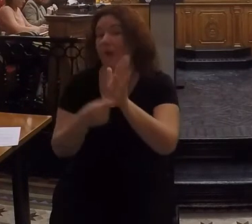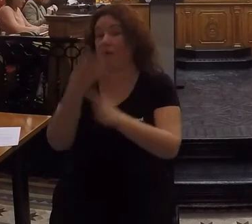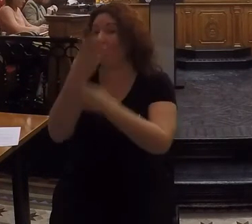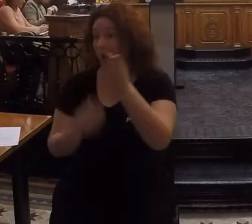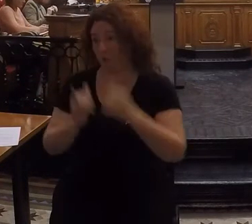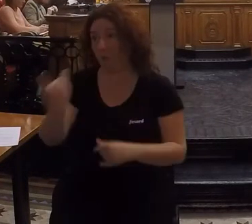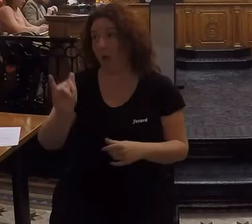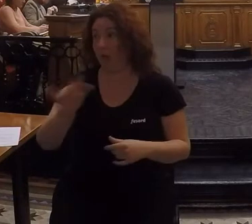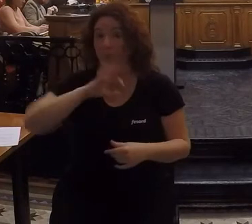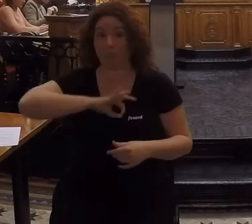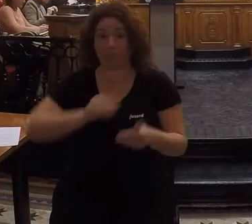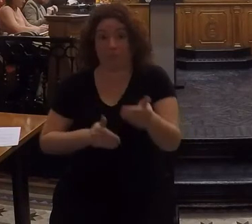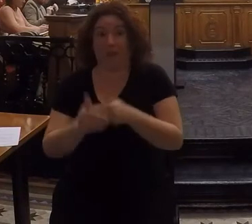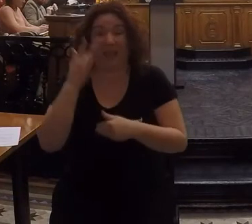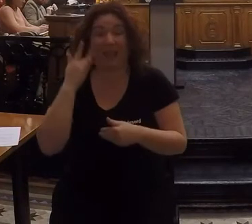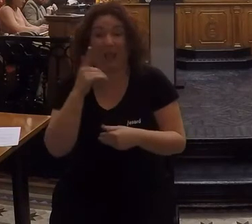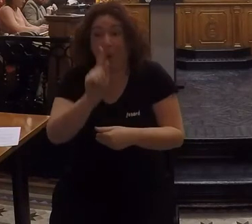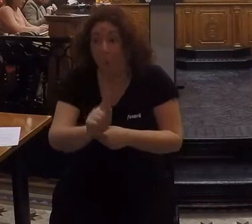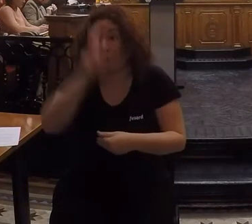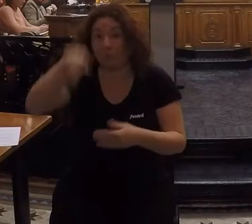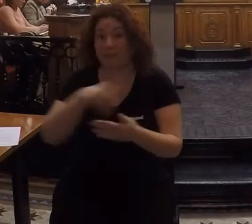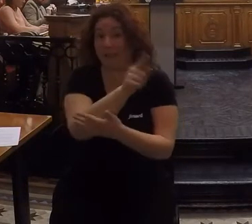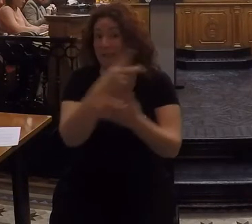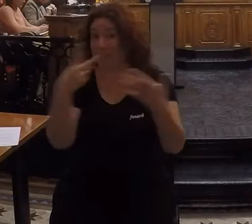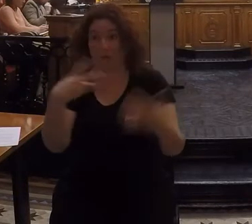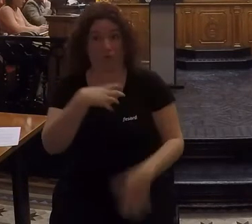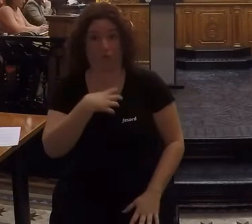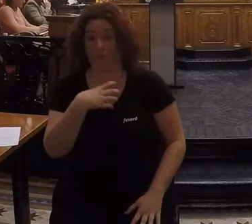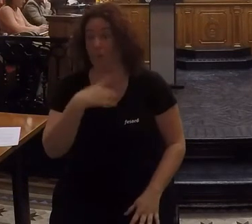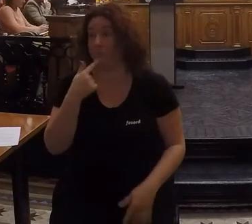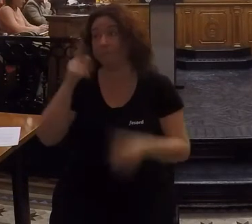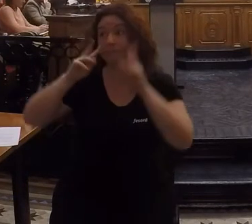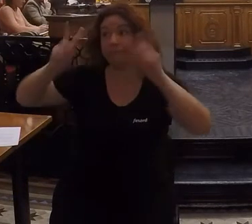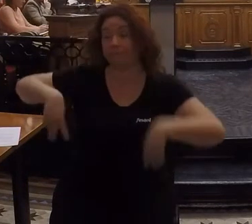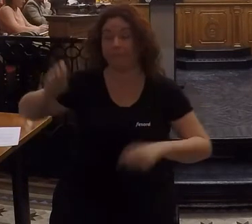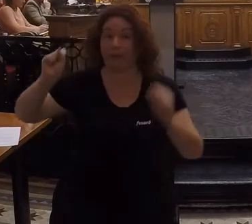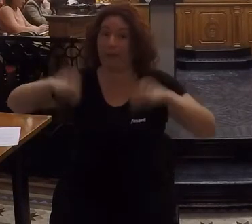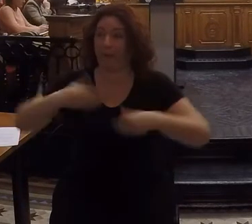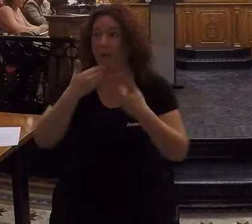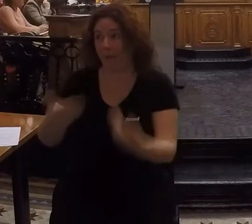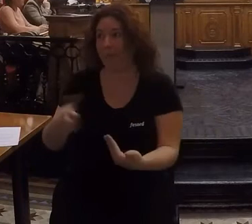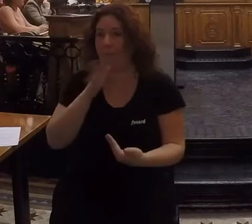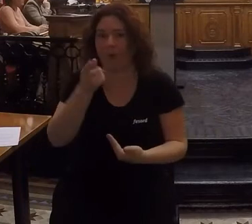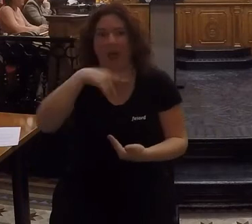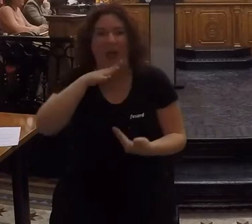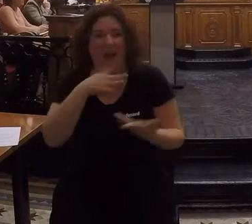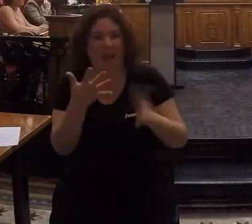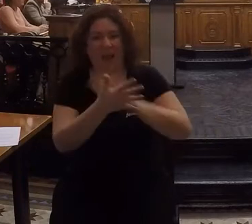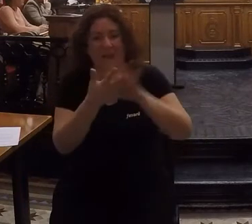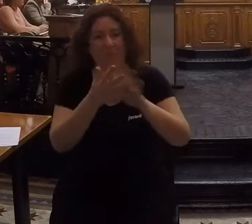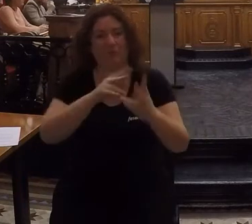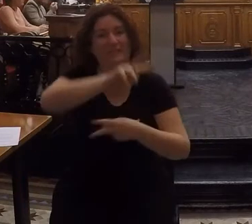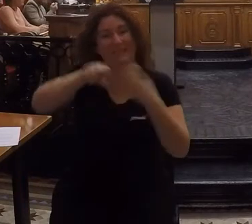el 1 de enero de 2017. Entrará en vigor, cuando usted ha dicho, cuando se publique esta resolución que hoy se aprueba en el